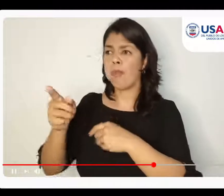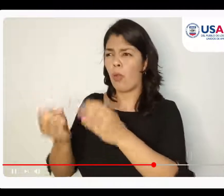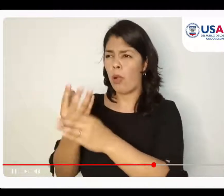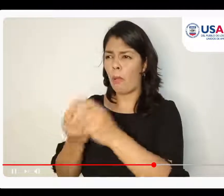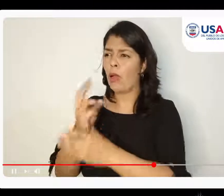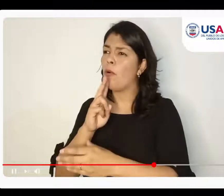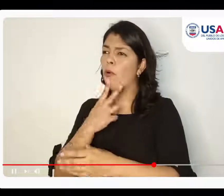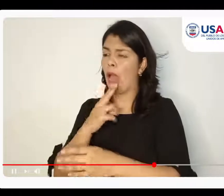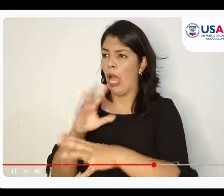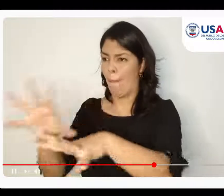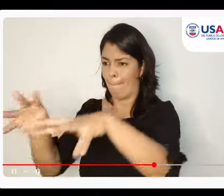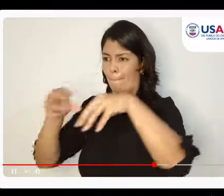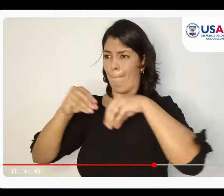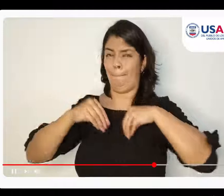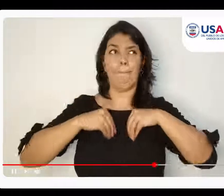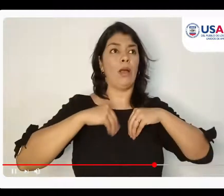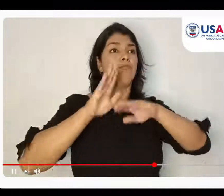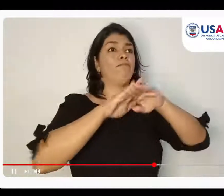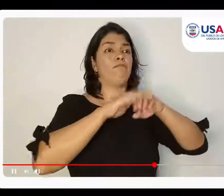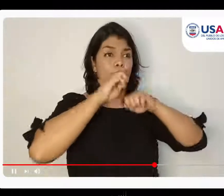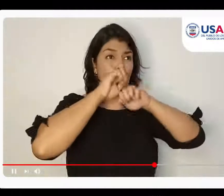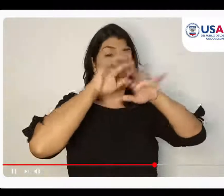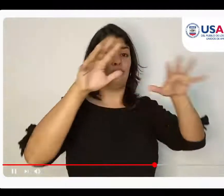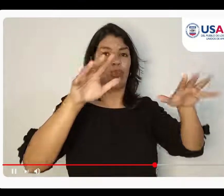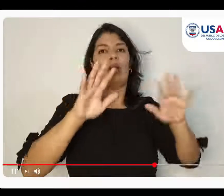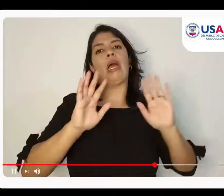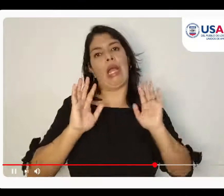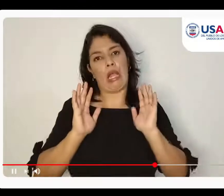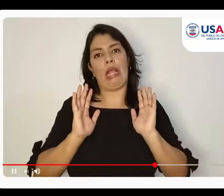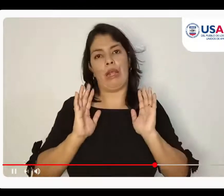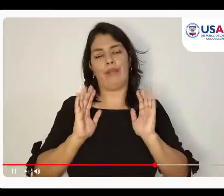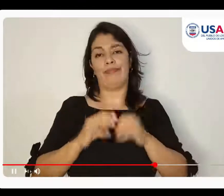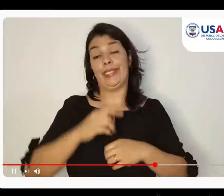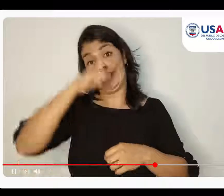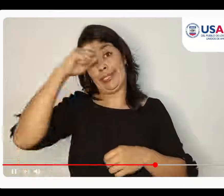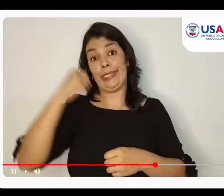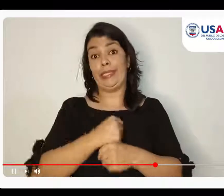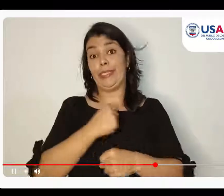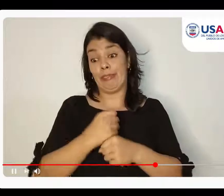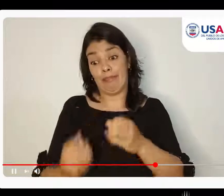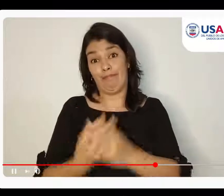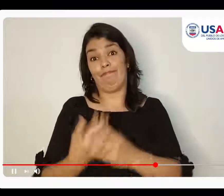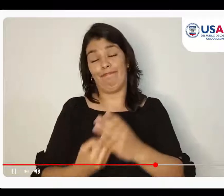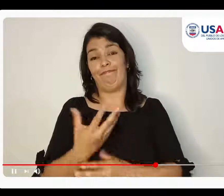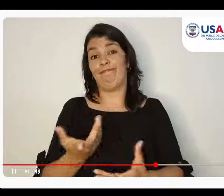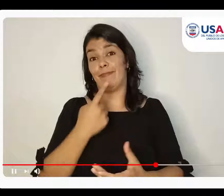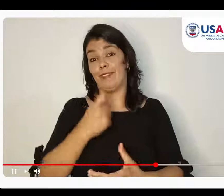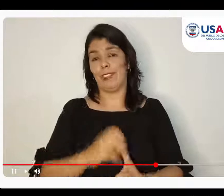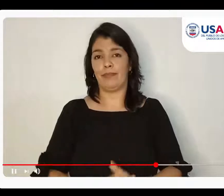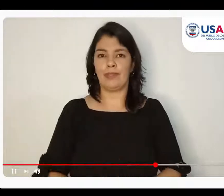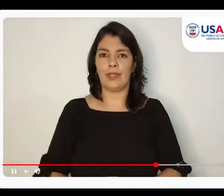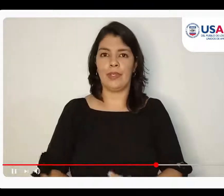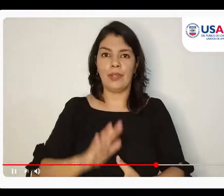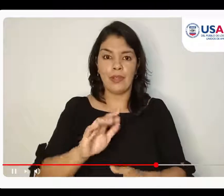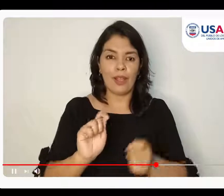y realmente es un trabajo pues muy arduo. Es importante tener en cuenta que los ajustes razonables no solo benefician a las personas